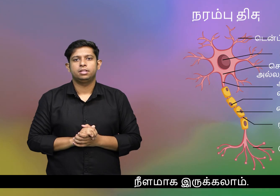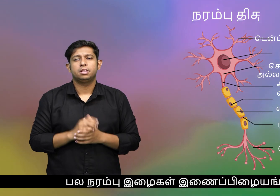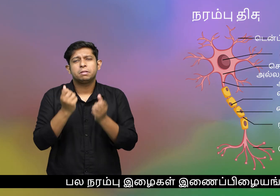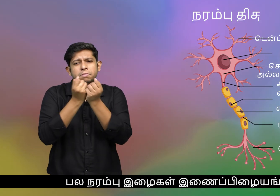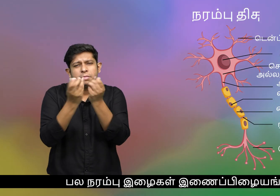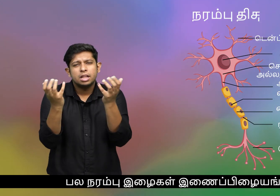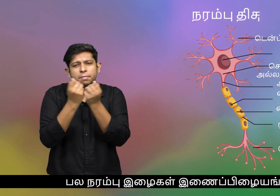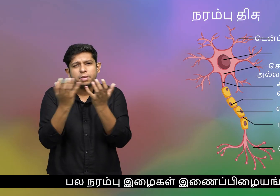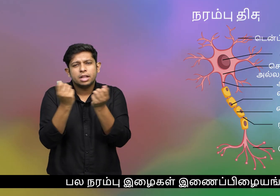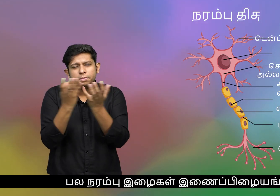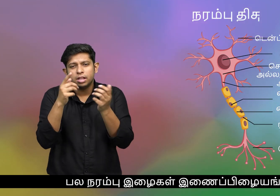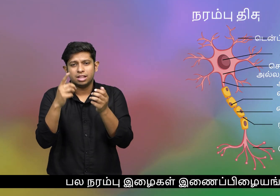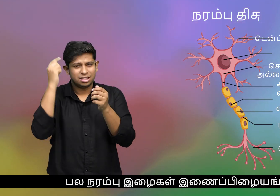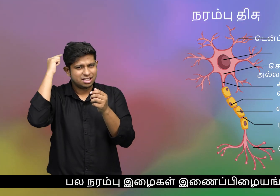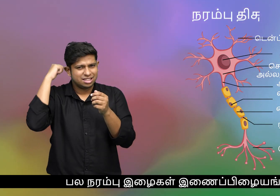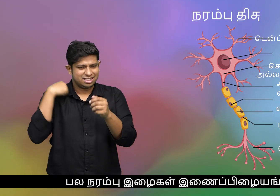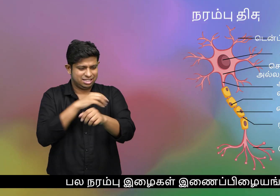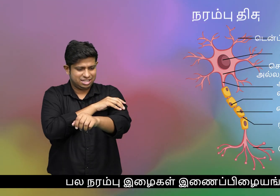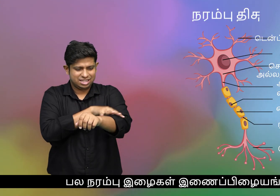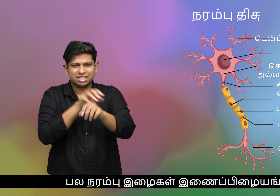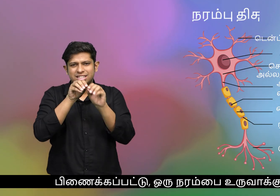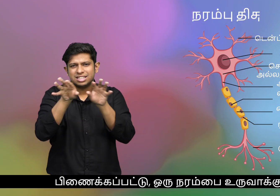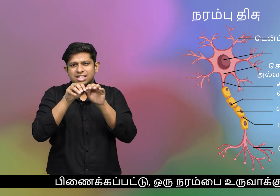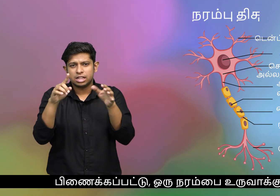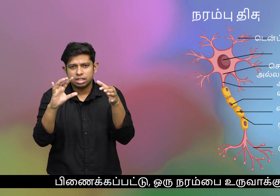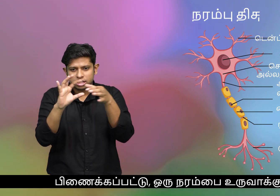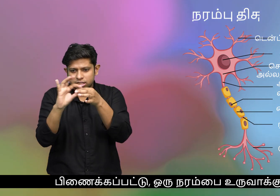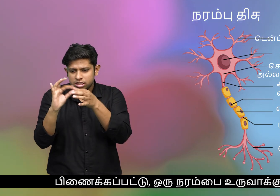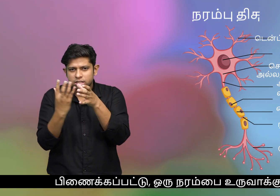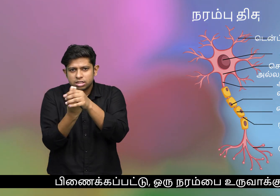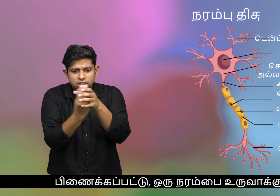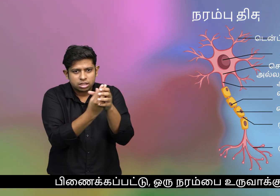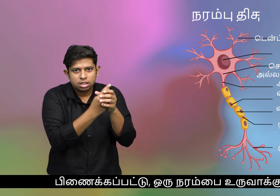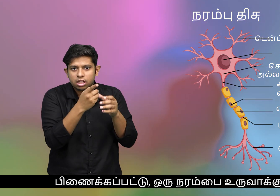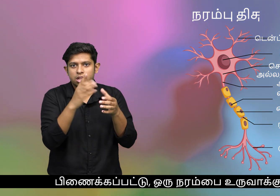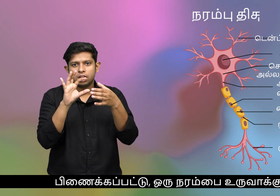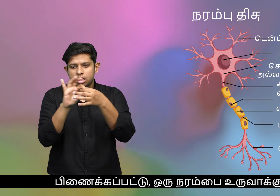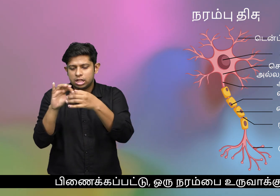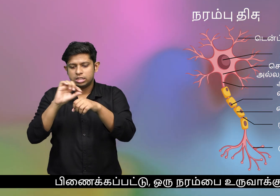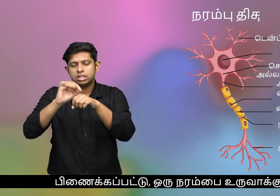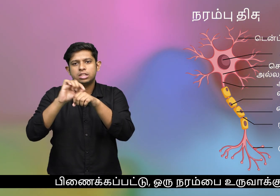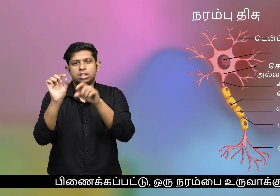பல நரம்பு இழைகள் இணைப்பிழையங்களால் பிணைக்கப்பட்டு ஒரு நரம்பை உருவாக்குகின்றன.